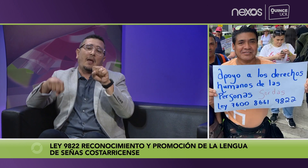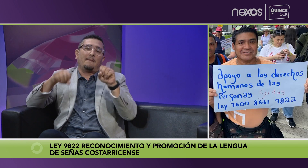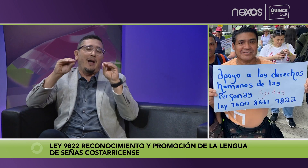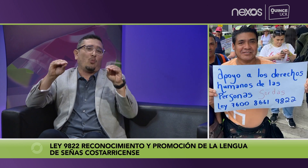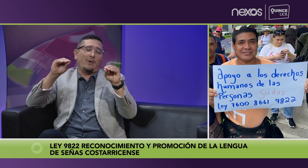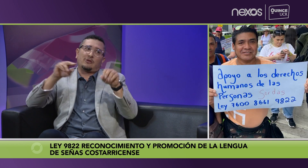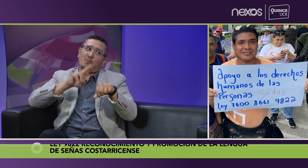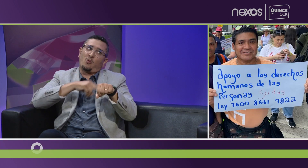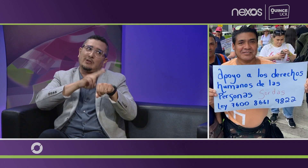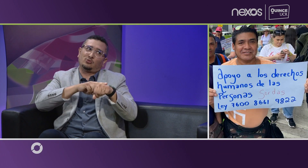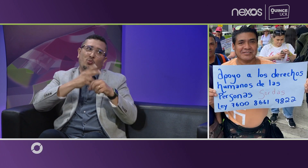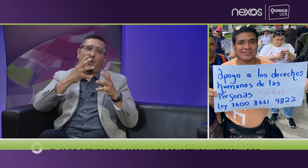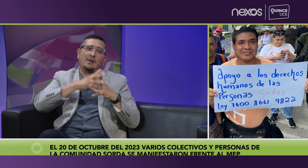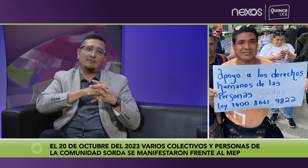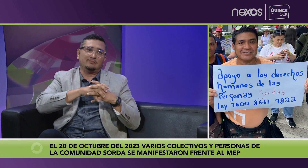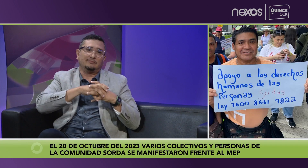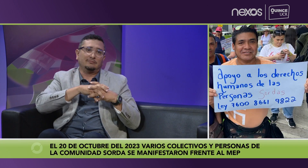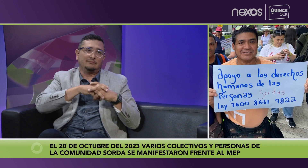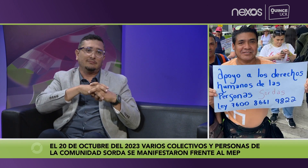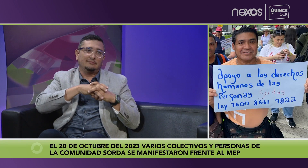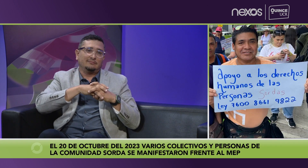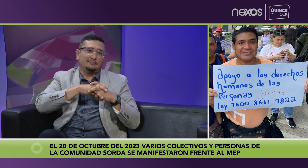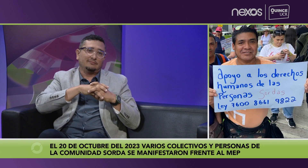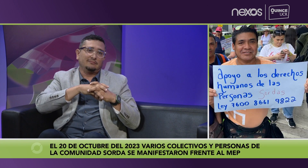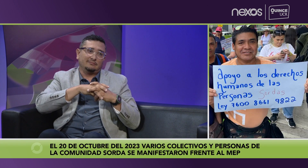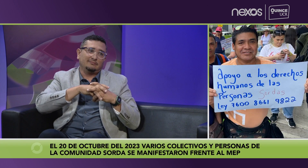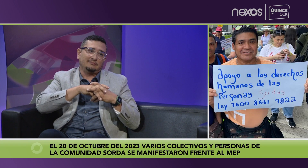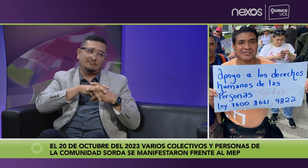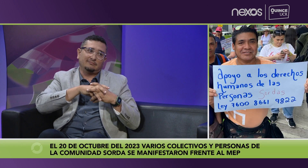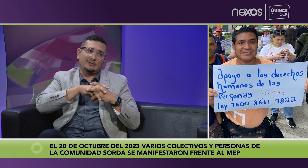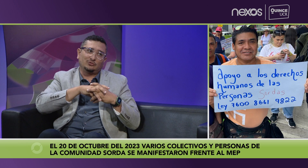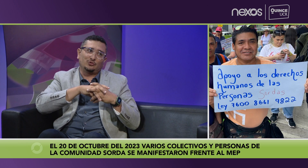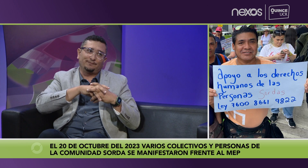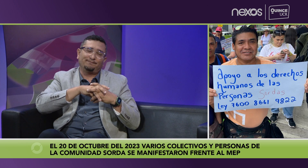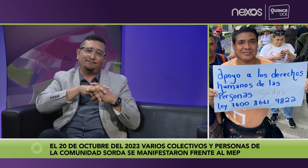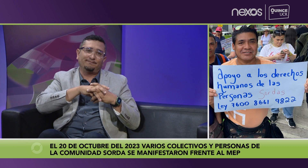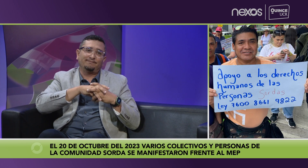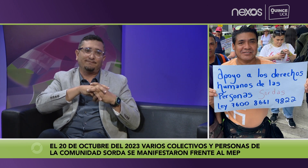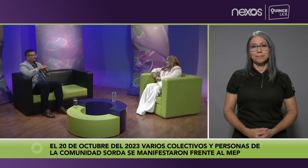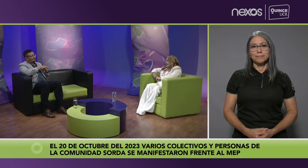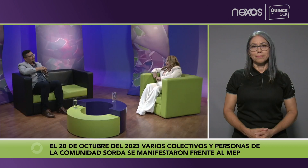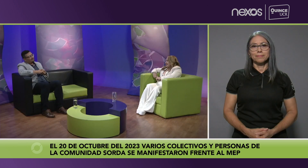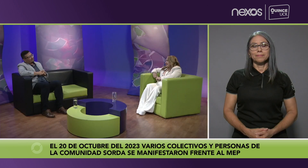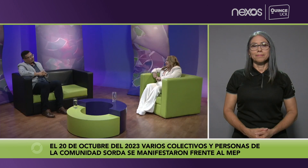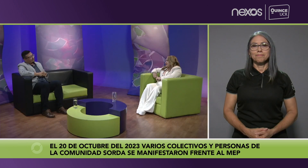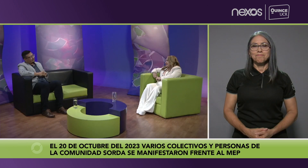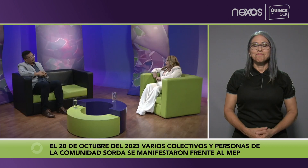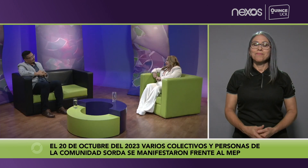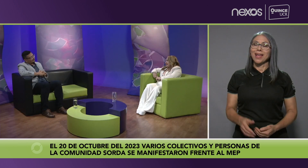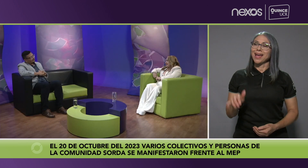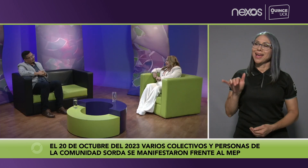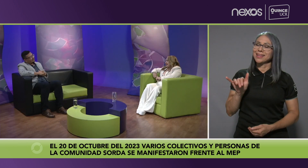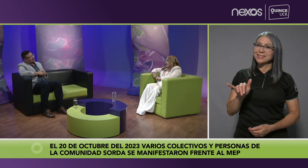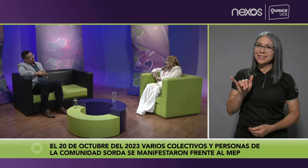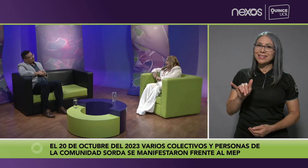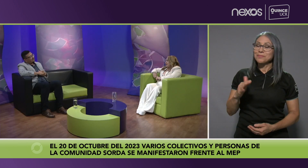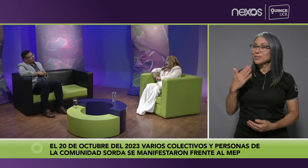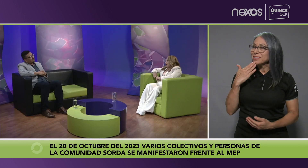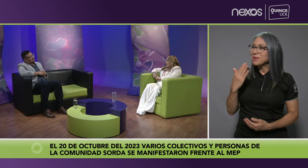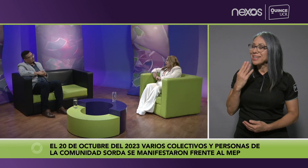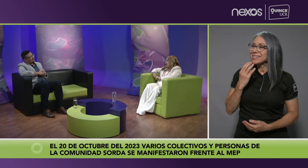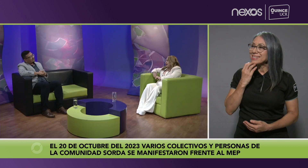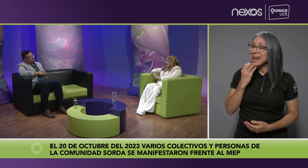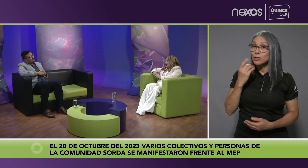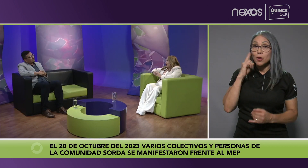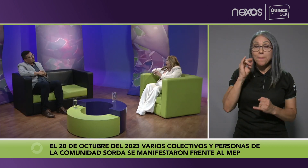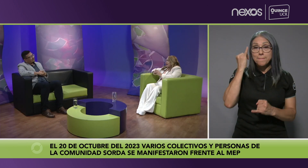claramente que se debe incluir a la LESCO en todo el sistema educativo nacional. Así es, muchísimas gracias, Carlos. Y